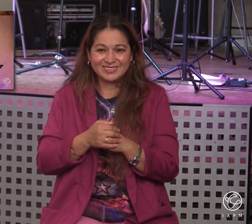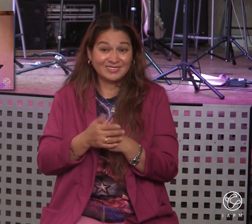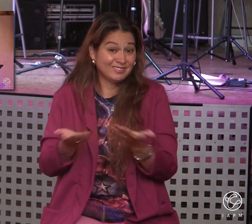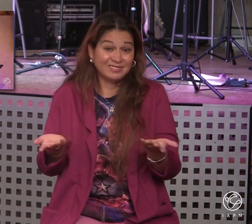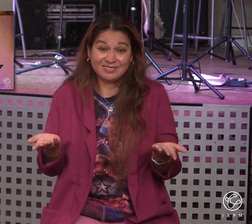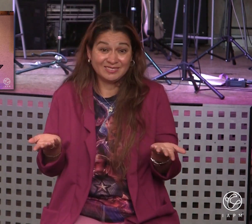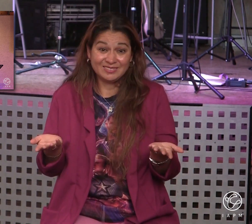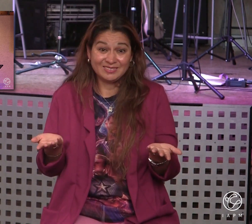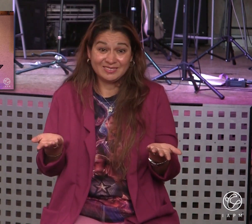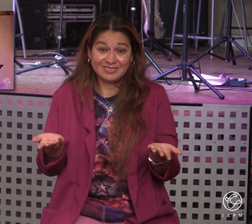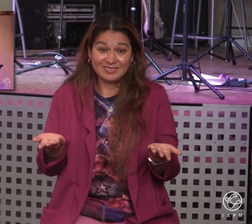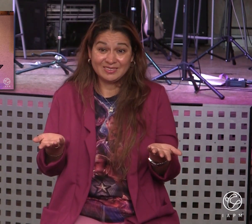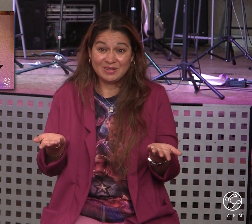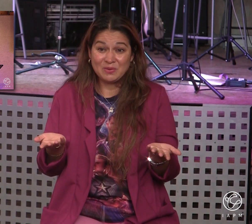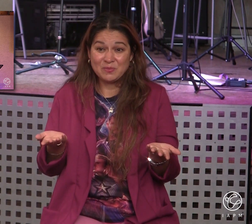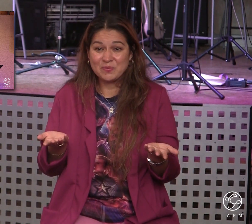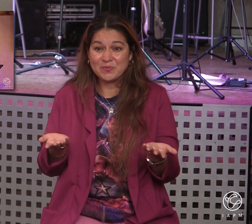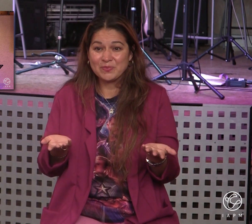Primer idea.